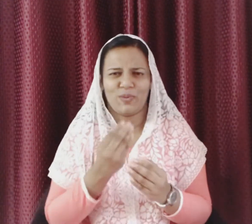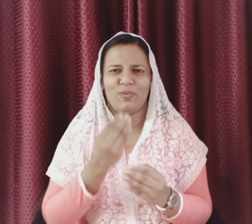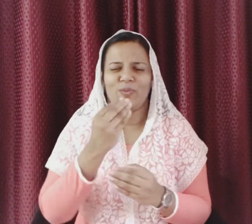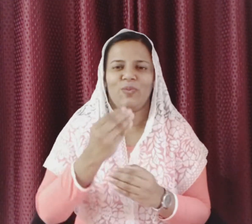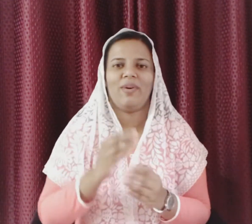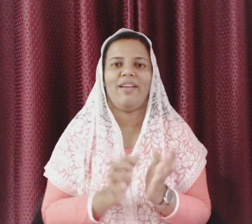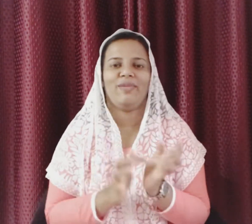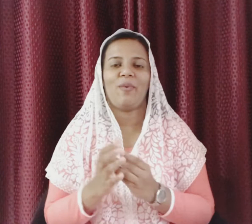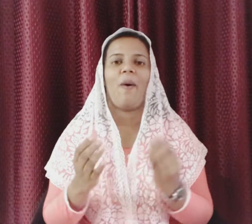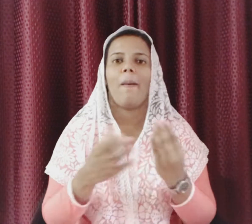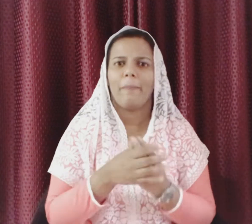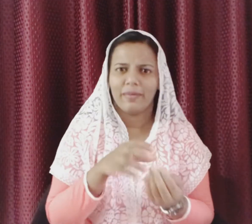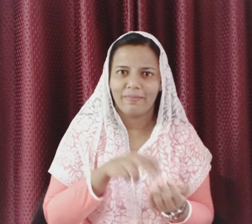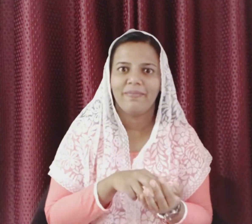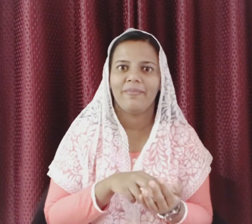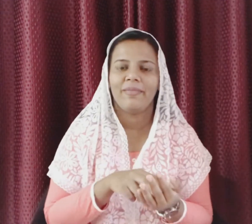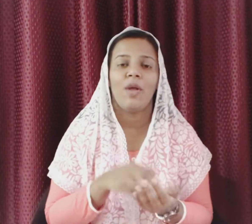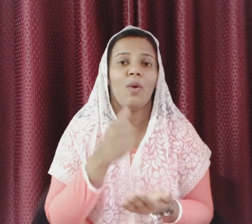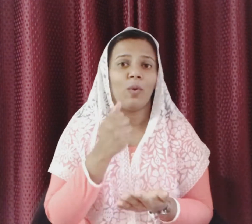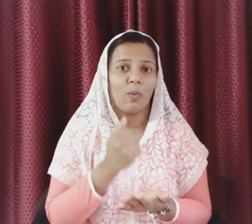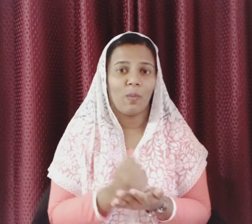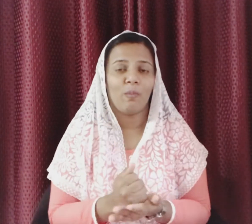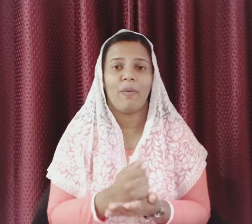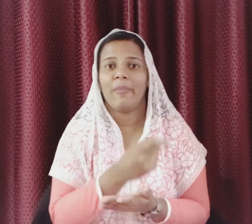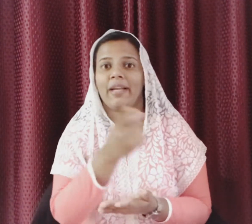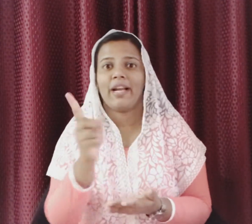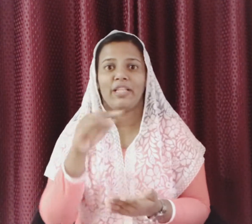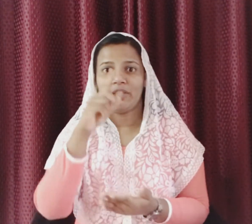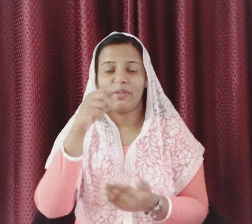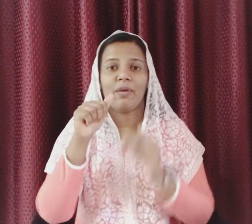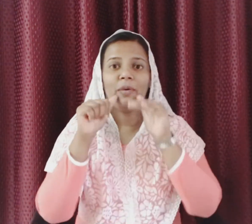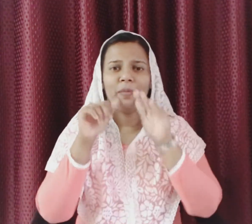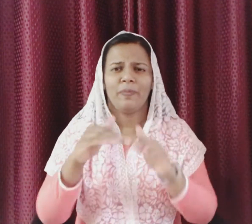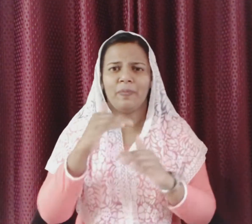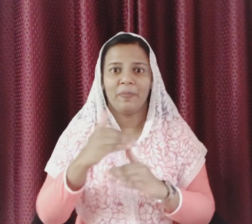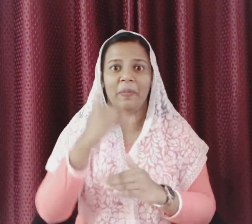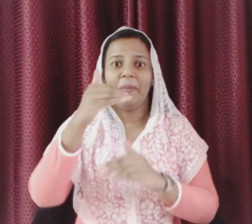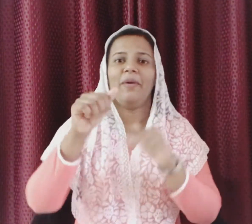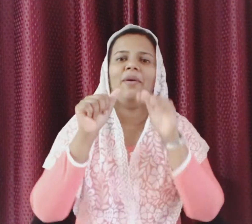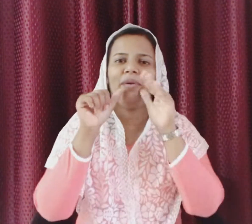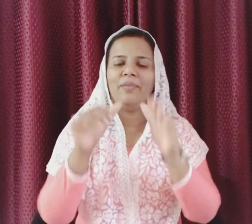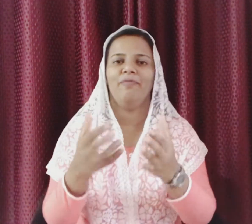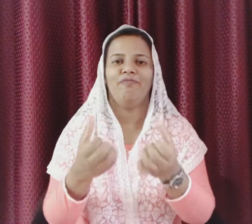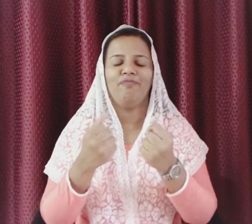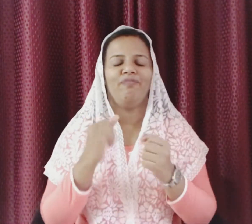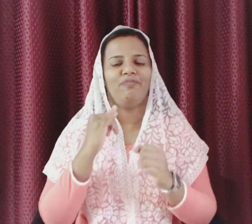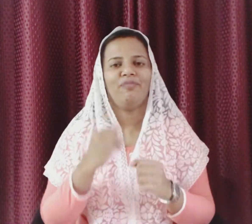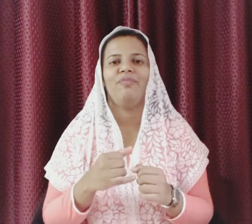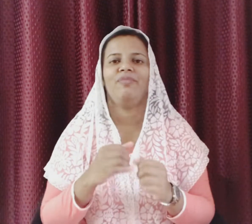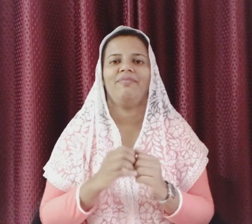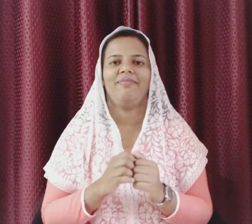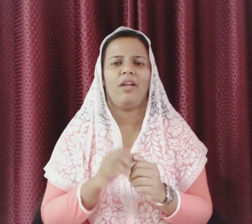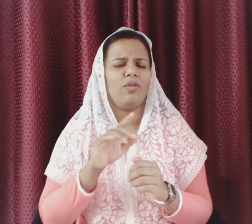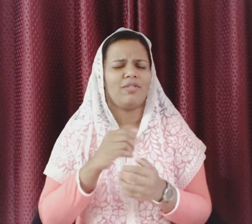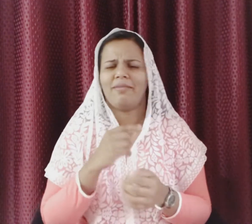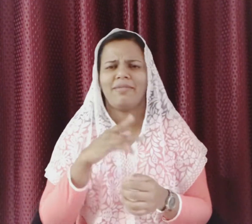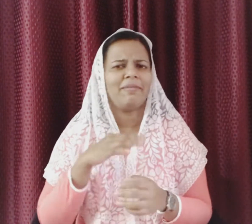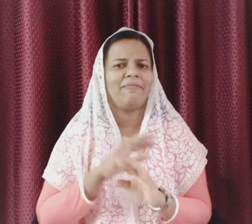ജീവിച്ച് നിശ്ചയമായിട്ടും നിങ്ങളുടെ ലൈഫ് അഭിവൃദ്ധിയിൽ നിന്ന് അഭിവൃദ്ധിയിലേക്ക് വരിക തന്നെ ചെയ്യും. അതിന് യാതൊരു സംശയവുമില്ല. നമ്മൾ ഈ